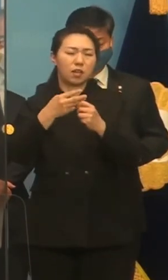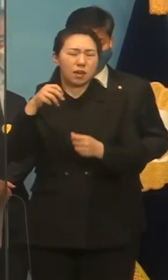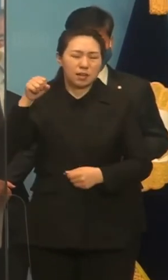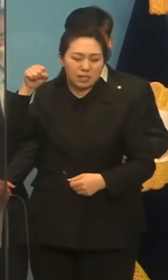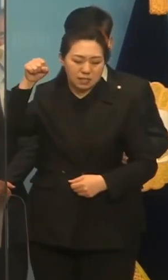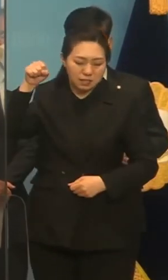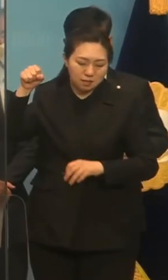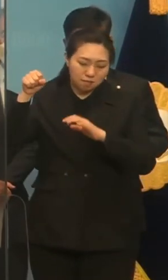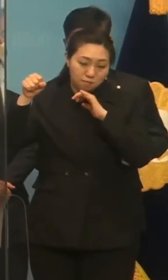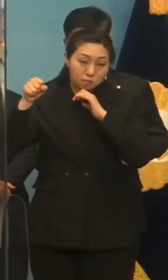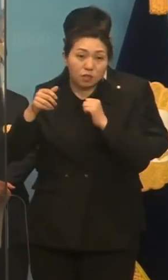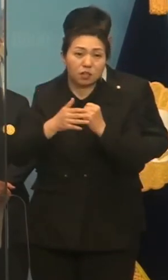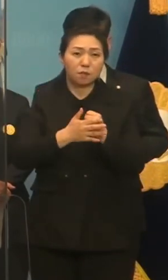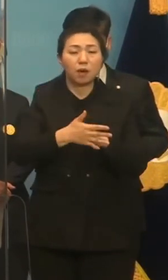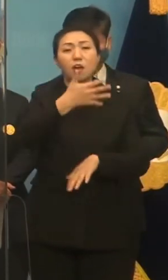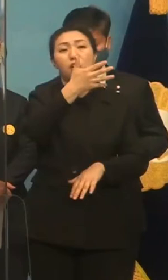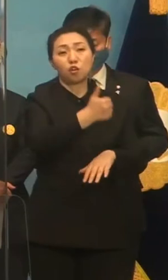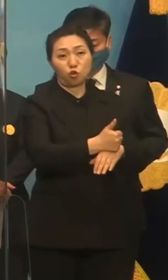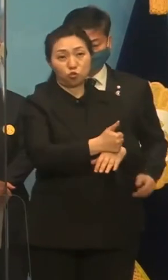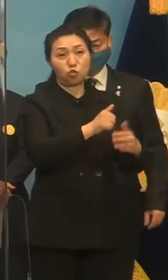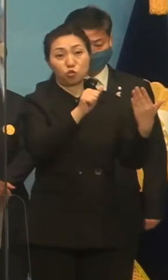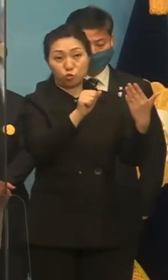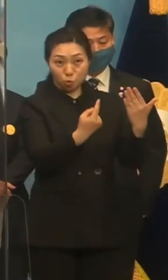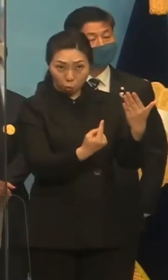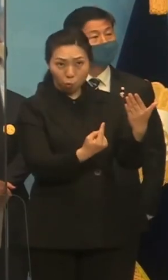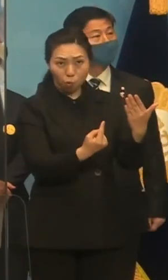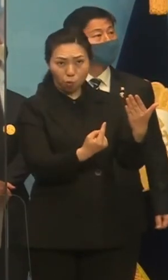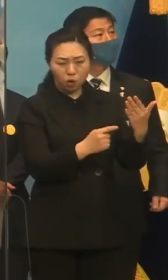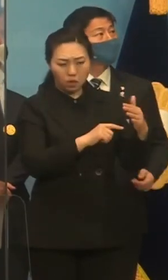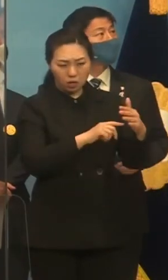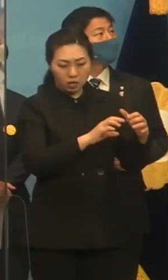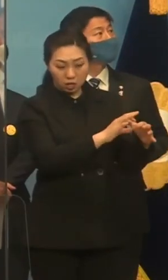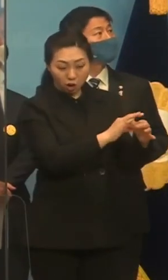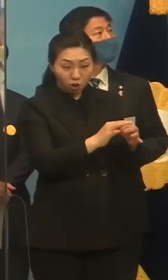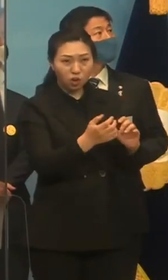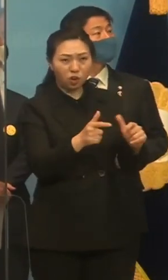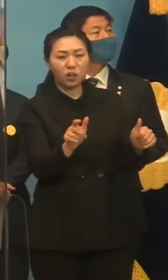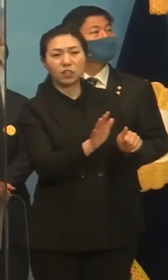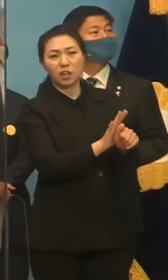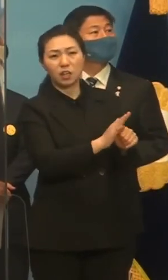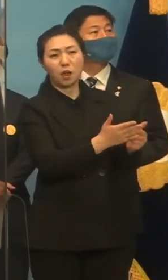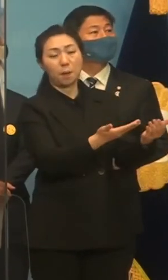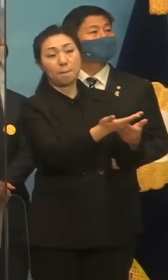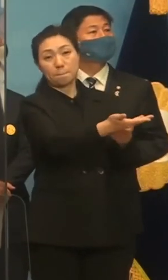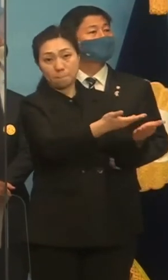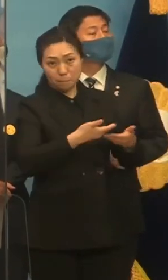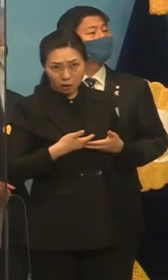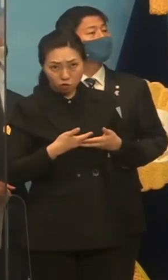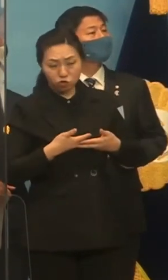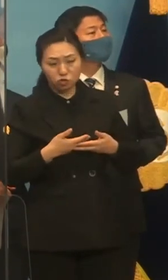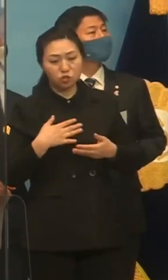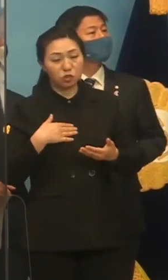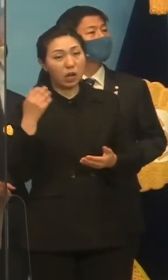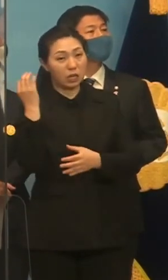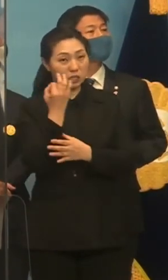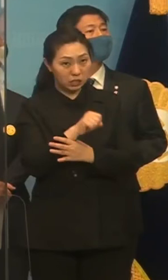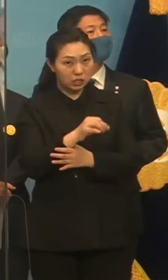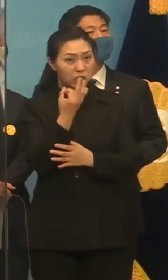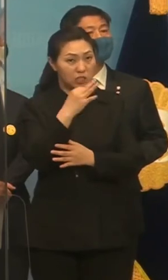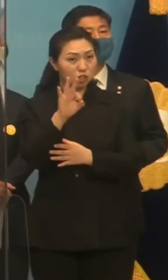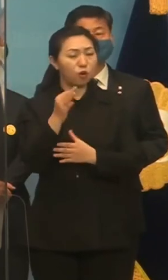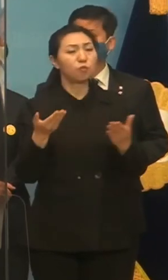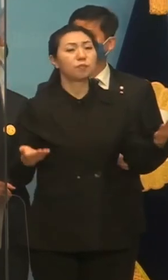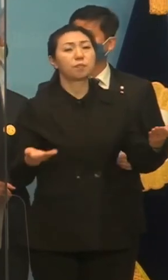그런 생 지 불과 아 실정에 맞게 라는 그런 방식으로 께서 2011년도 12월 5일날